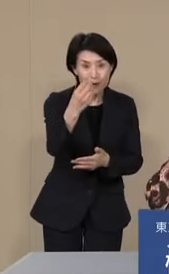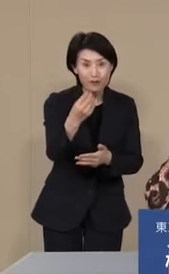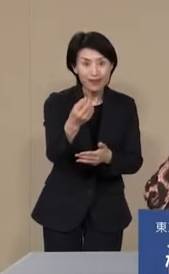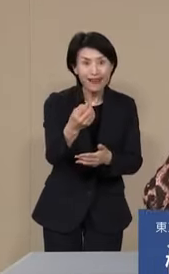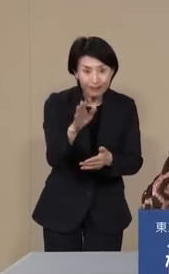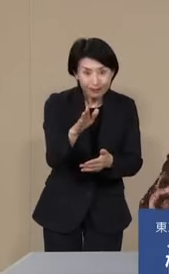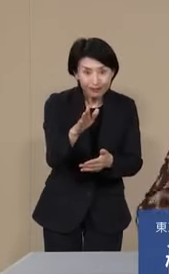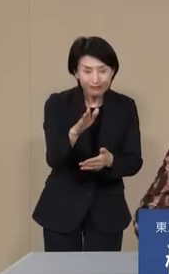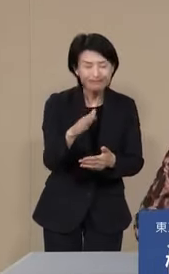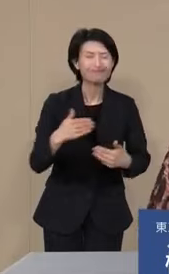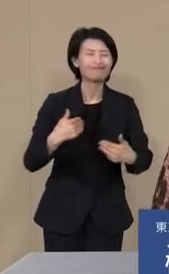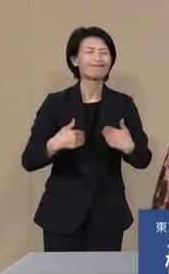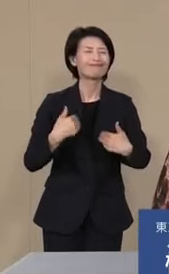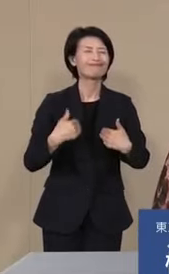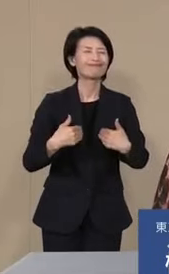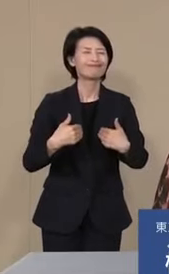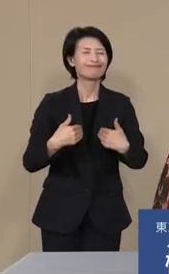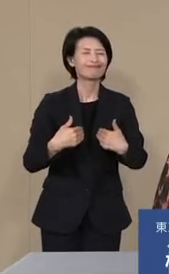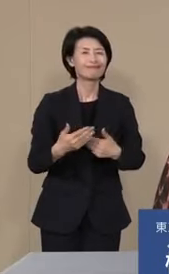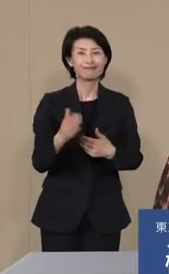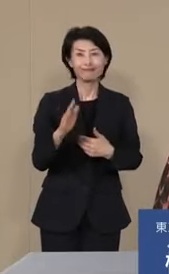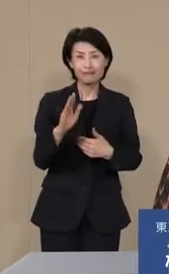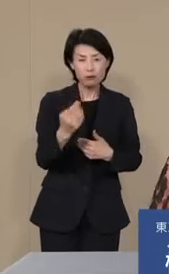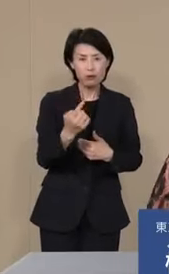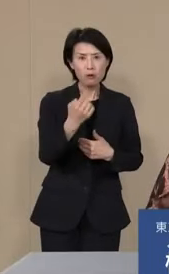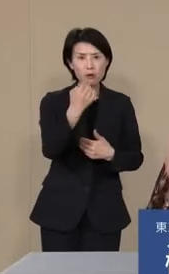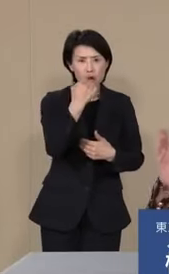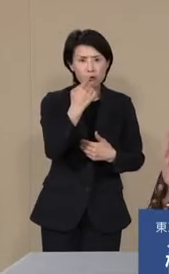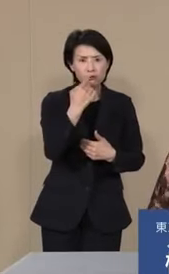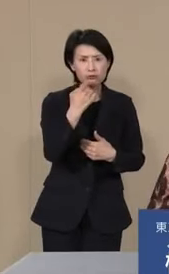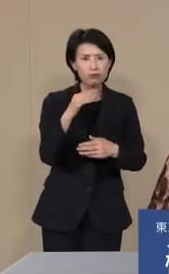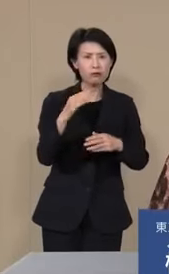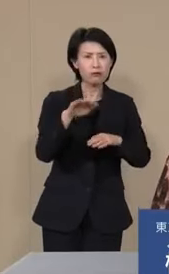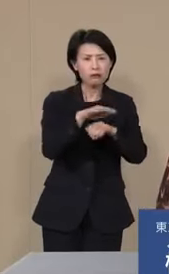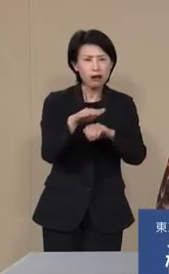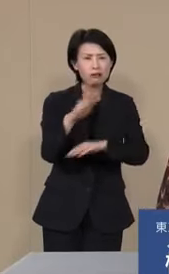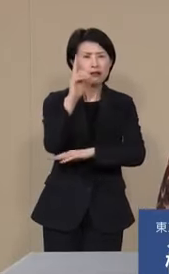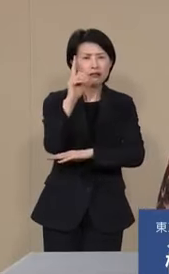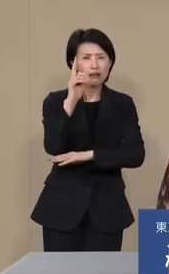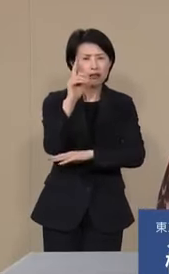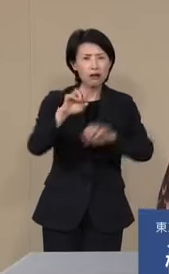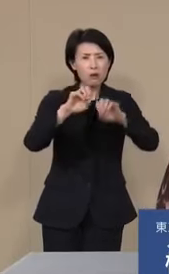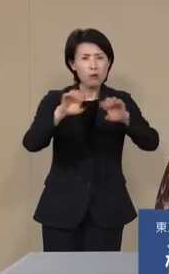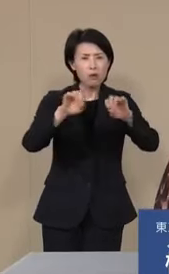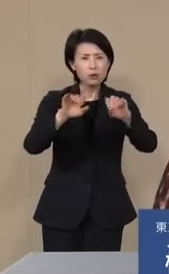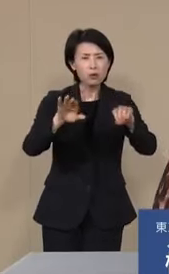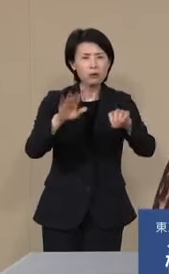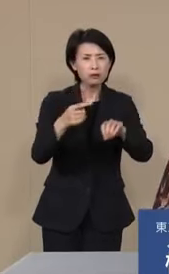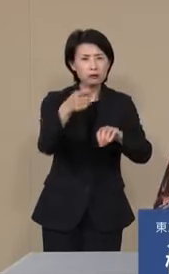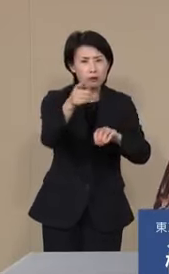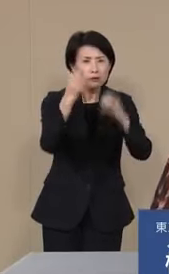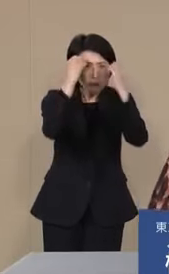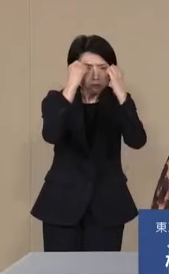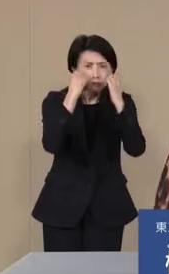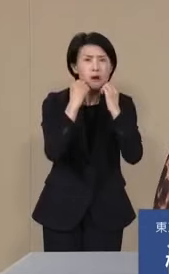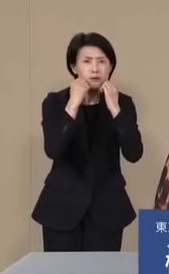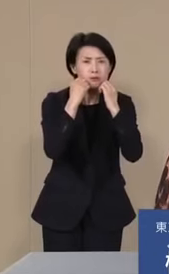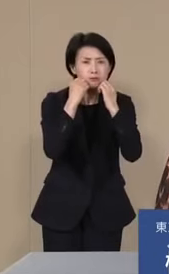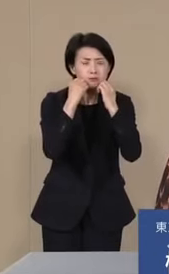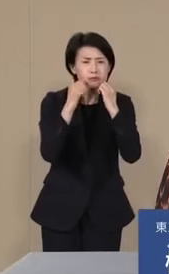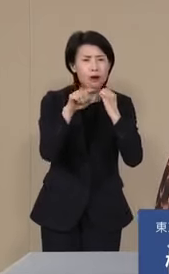出たってその前になんでこんな大事な政権放送でこんな覆面した格好